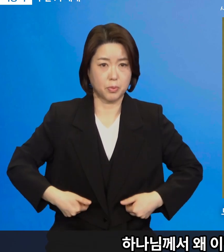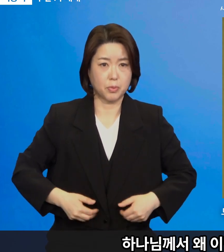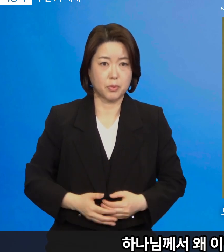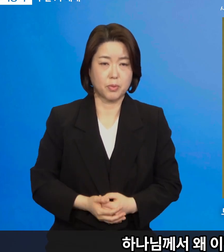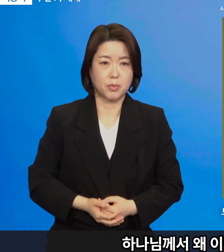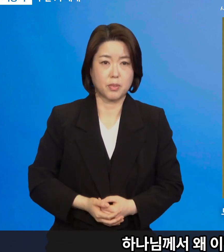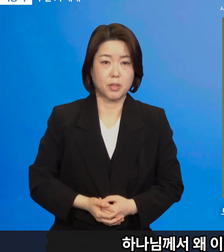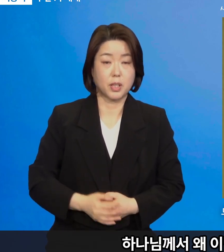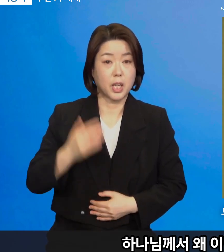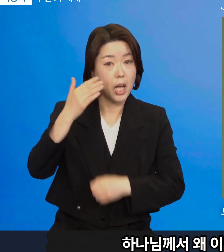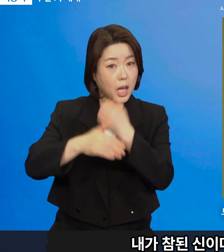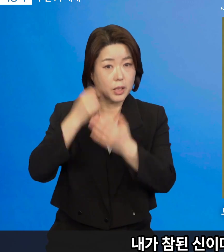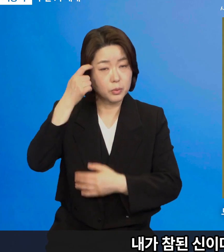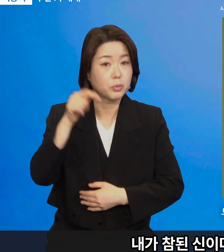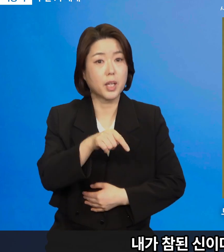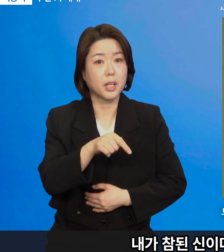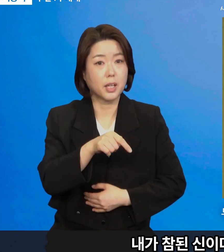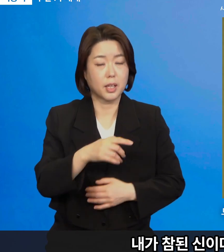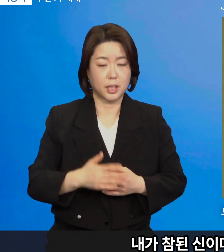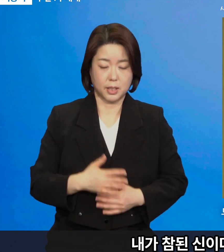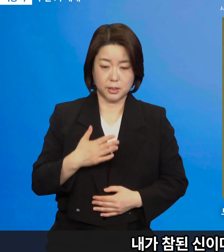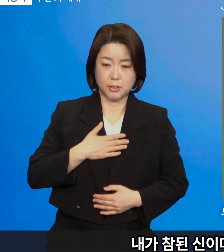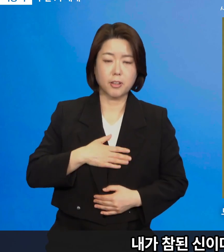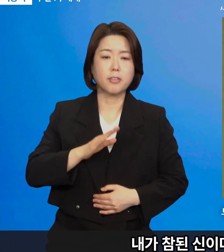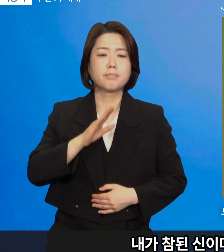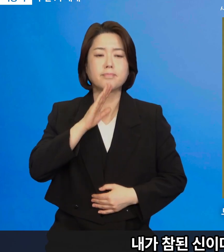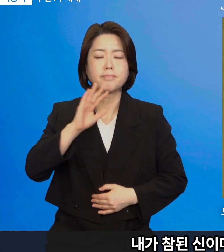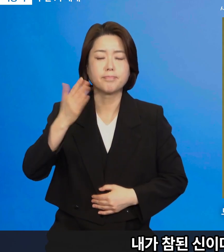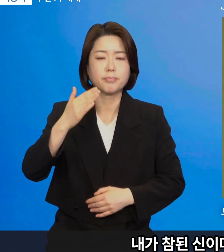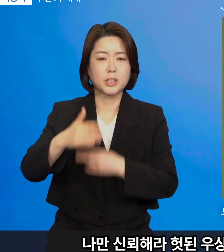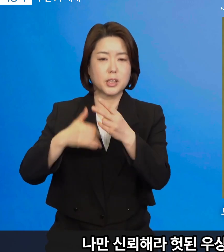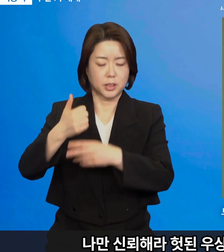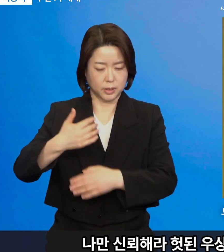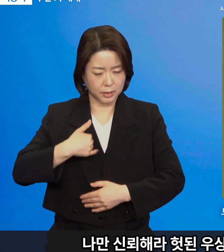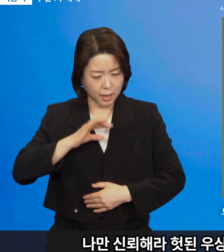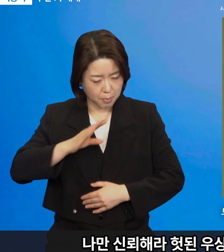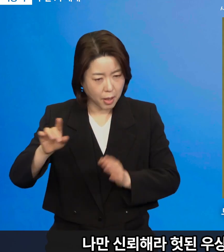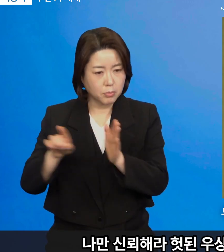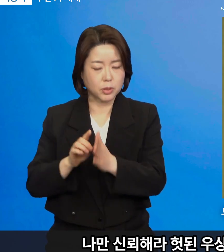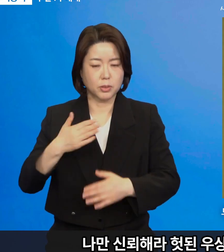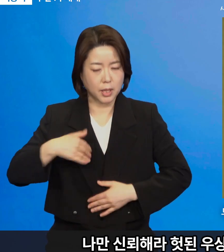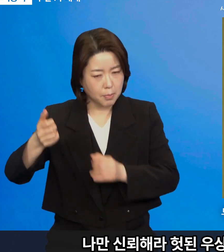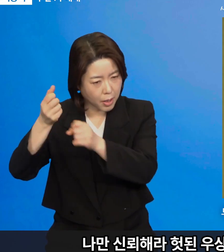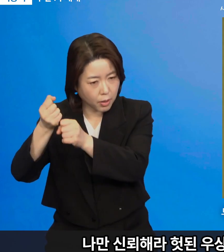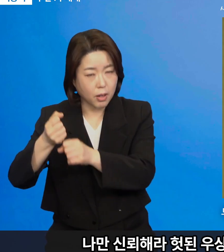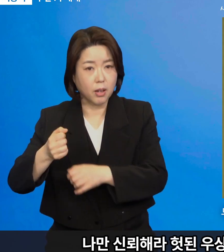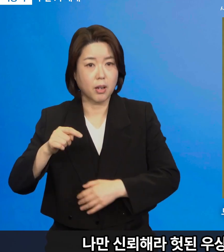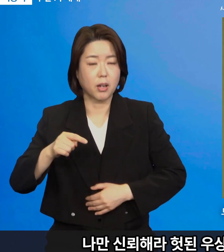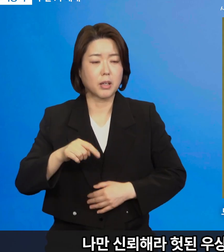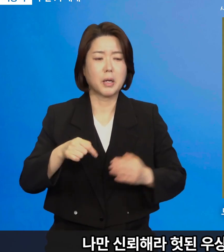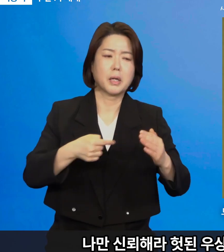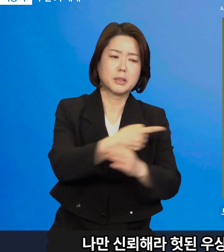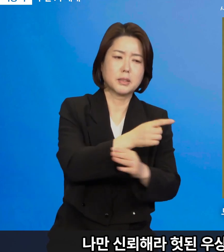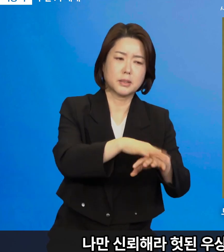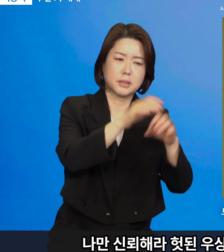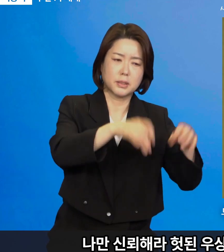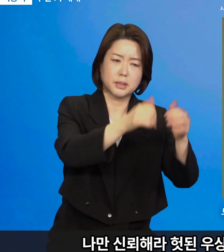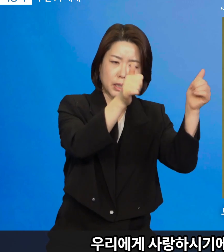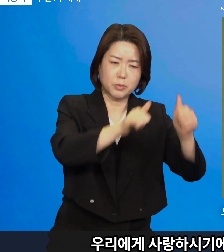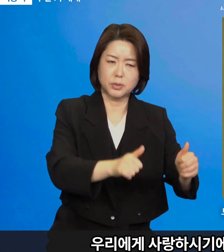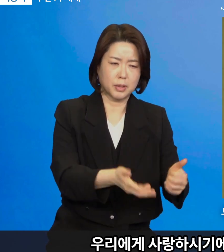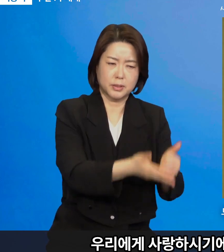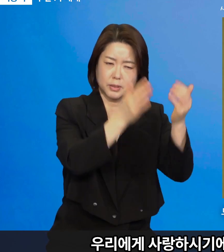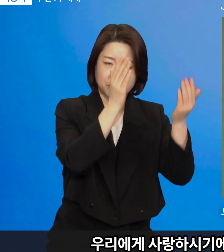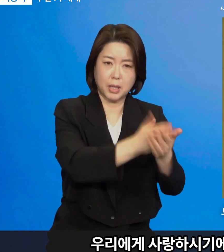하신다고요? 내가 참된 신이다, 나만을 믿어라, 나만을 신뢰하라, 헛된 우상을 의지하지 말아라